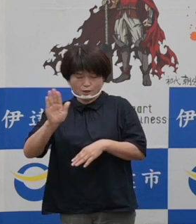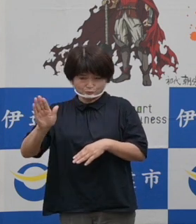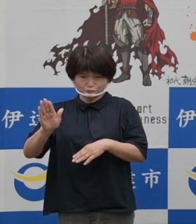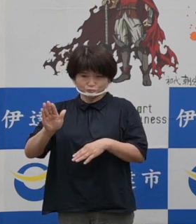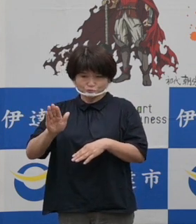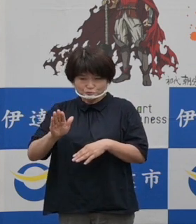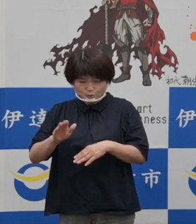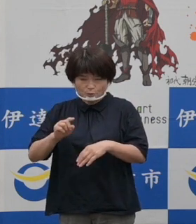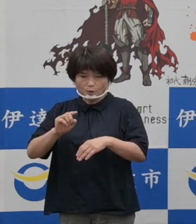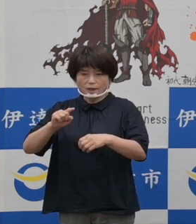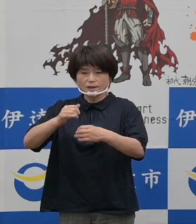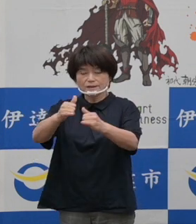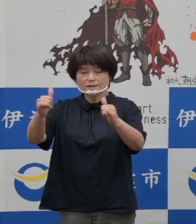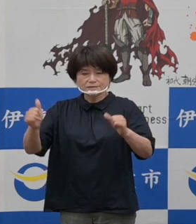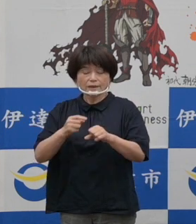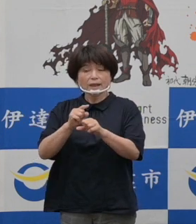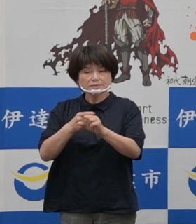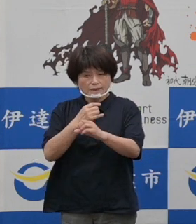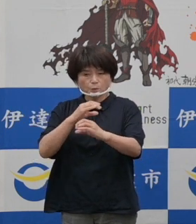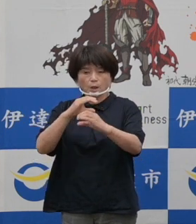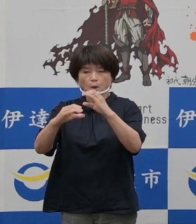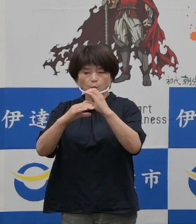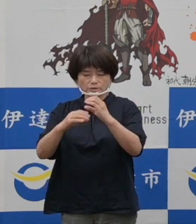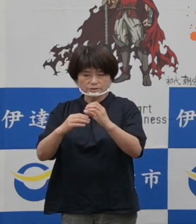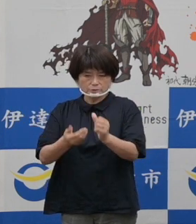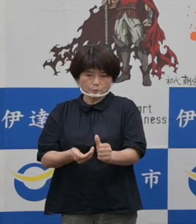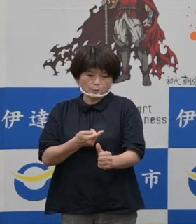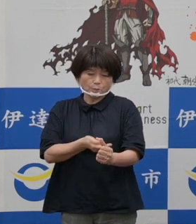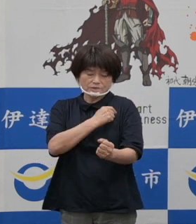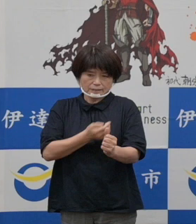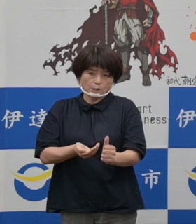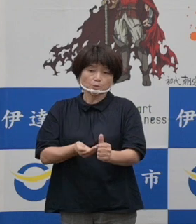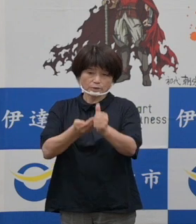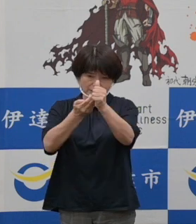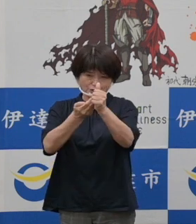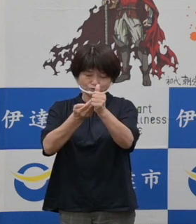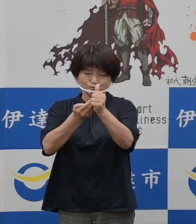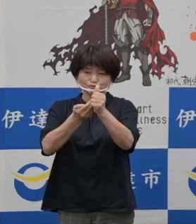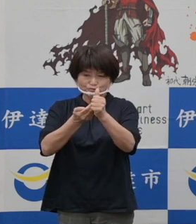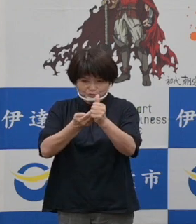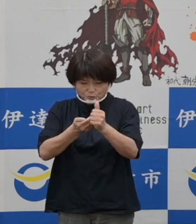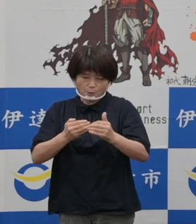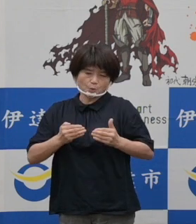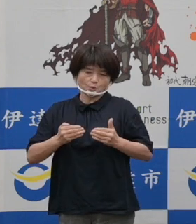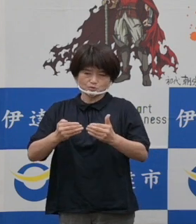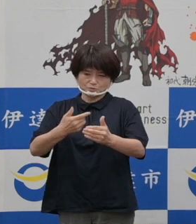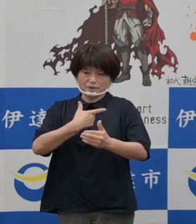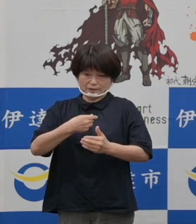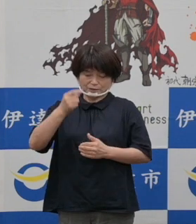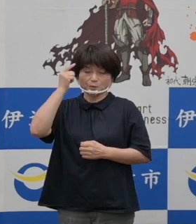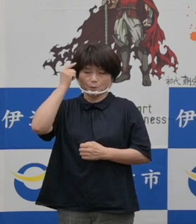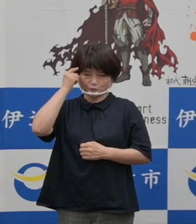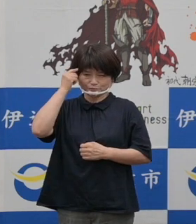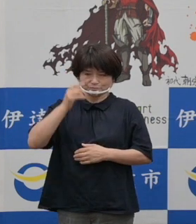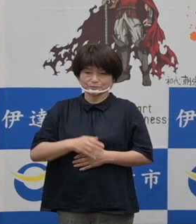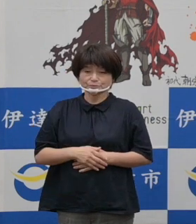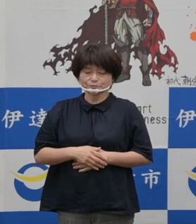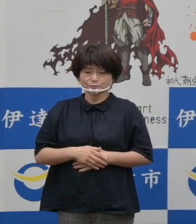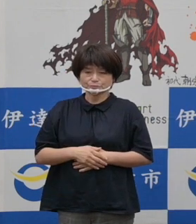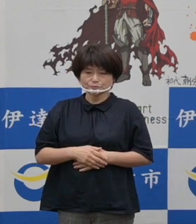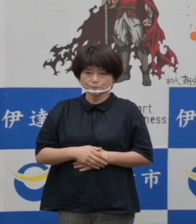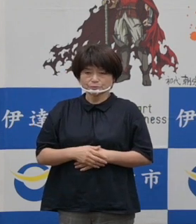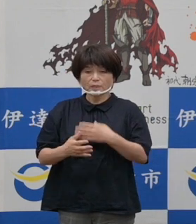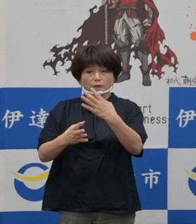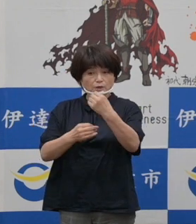ミュニケーション能力を育成することができるということで、進めていきたいと考えております。統合の